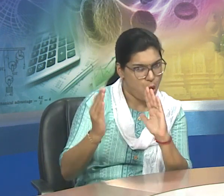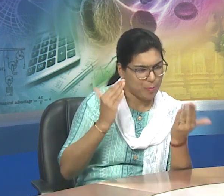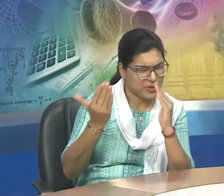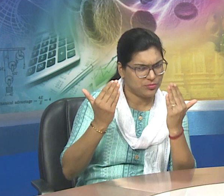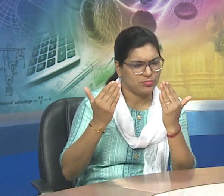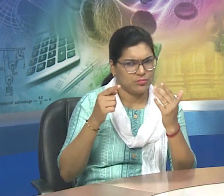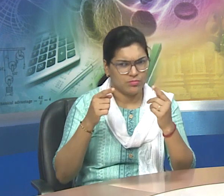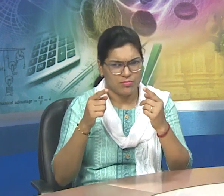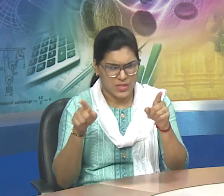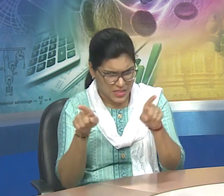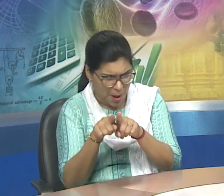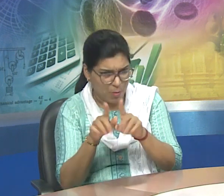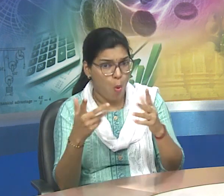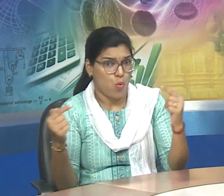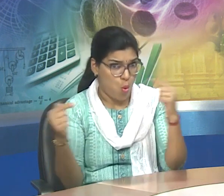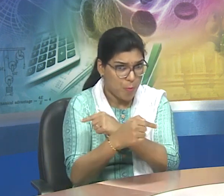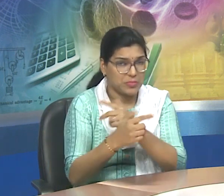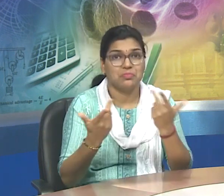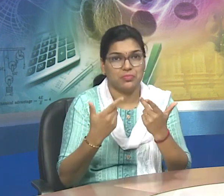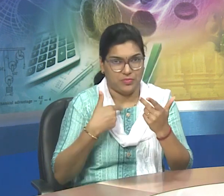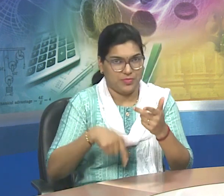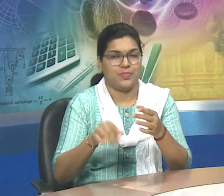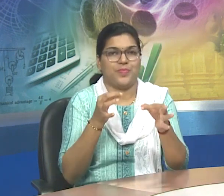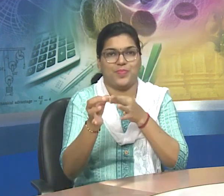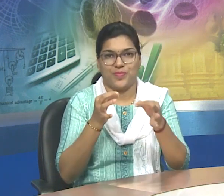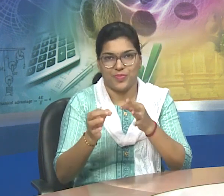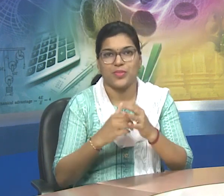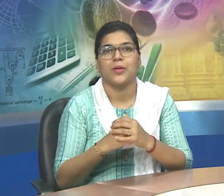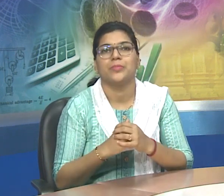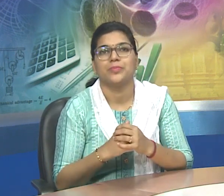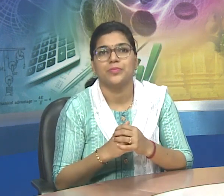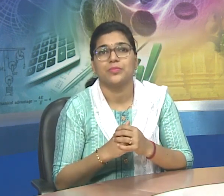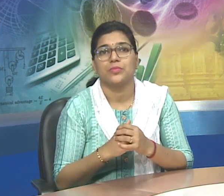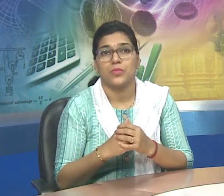कह सकते हैं कि हम यहाँ पे अब तुलना करेंगे, उनमें कुछ समानताएं हैं और कुछ असमानताएं हैं।